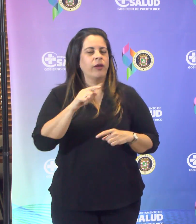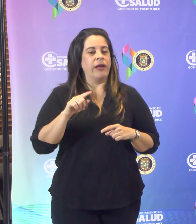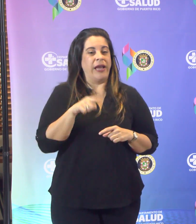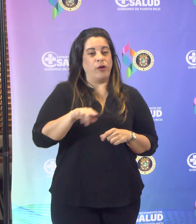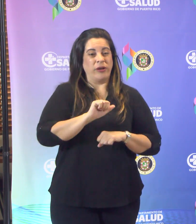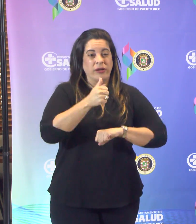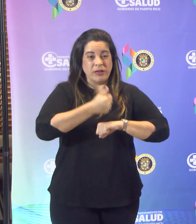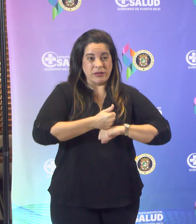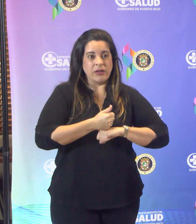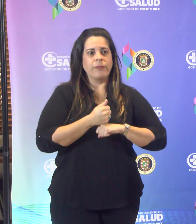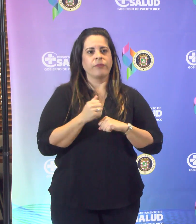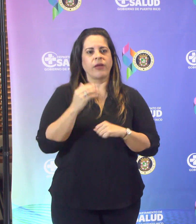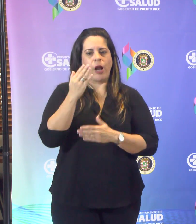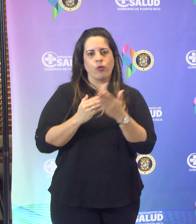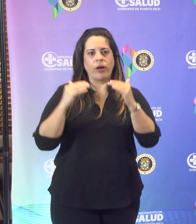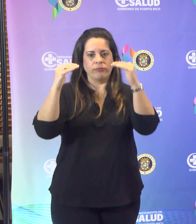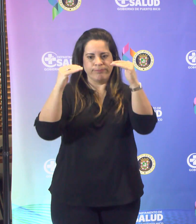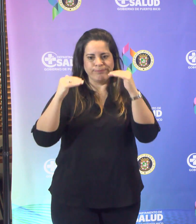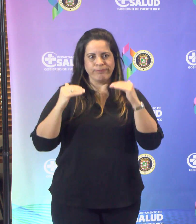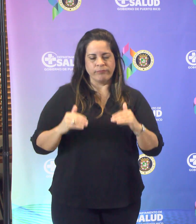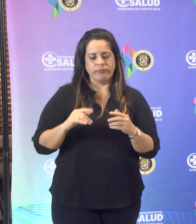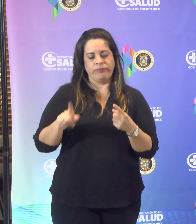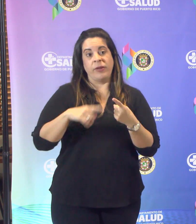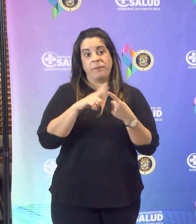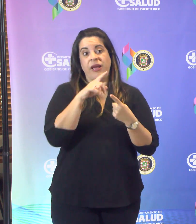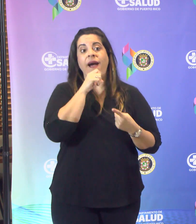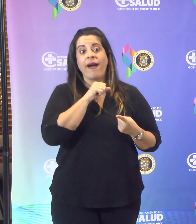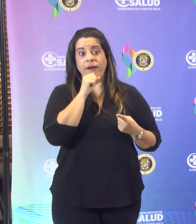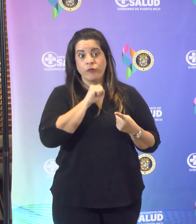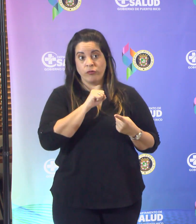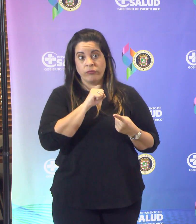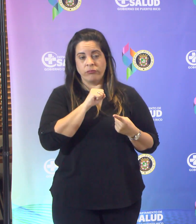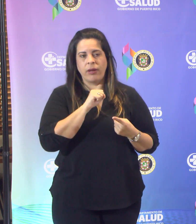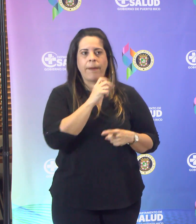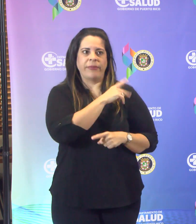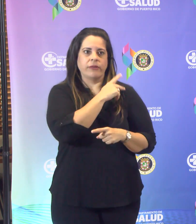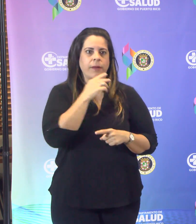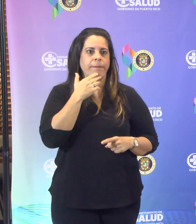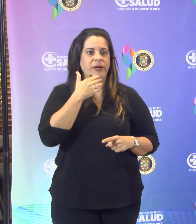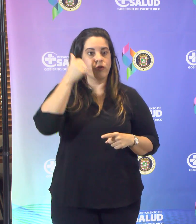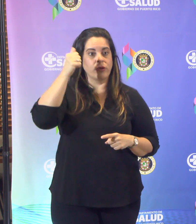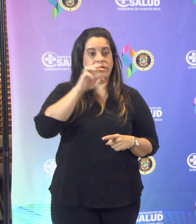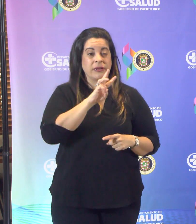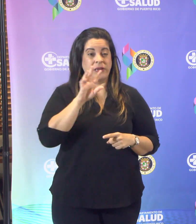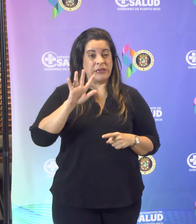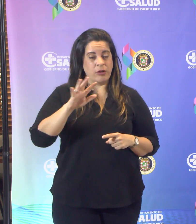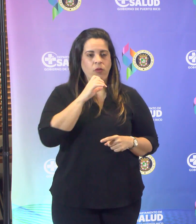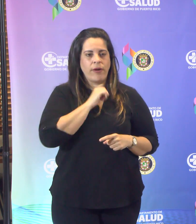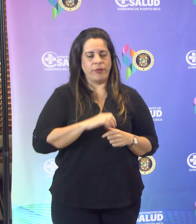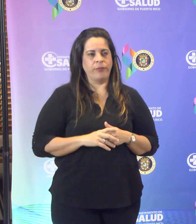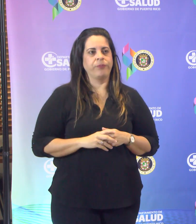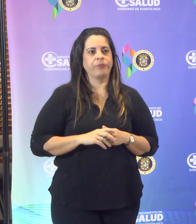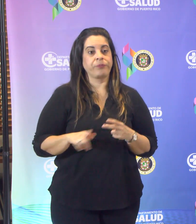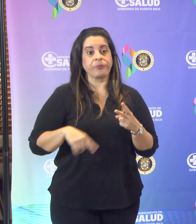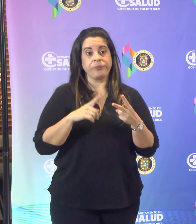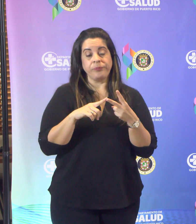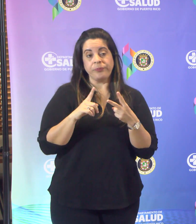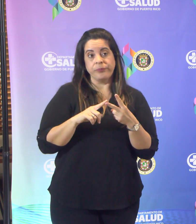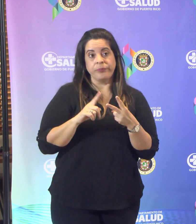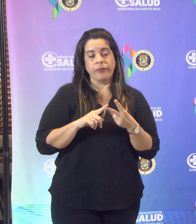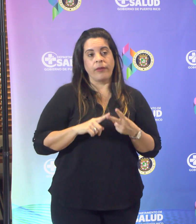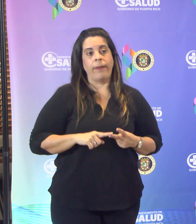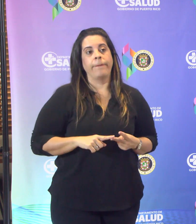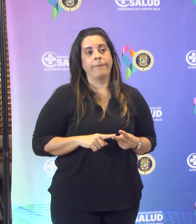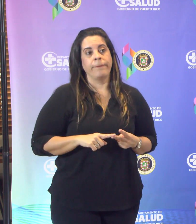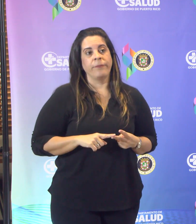establecieron unas categorías. La edad es la primera, paciente mayor de 65 años de edad. La segunda